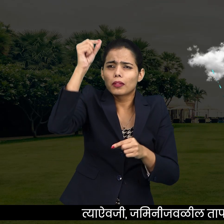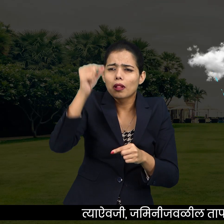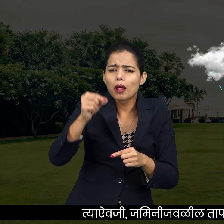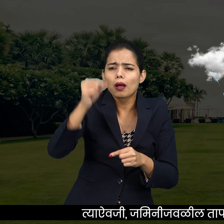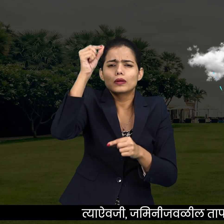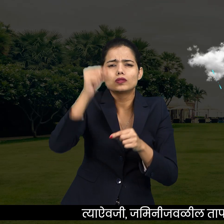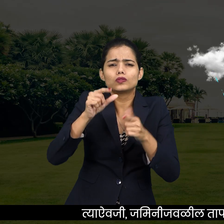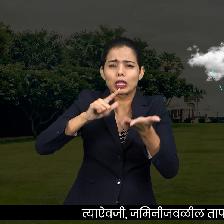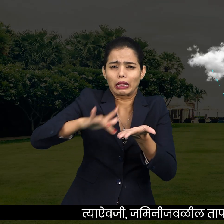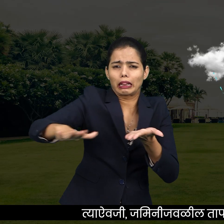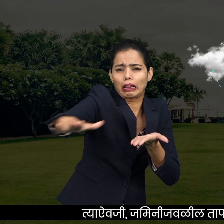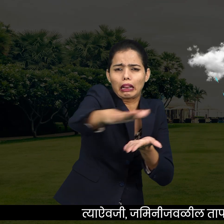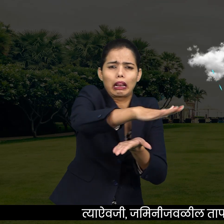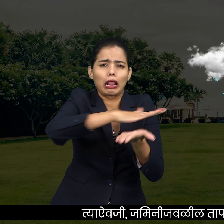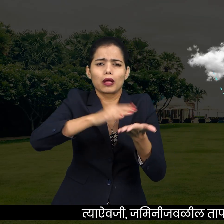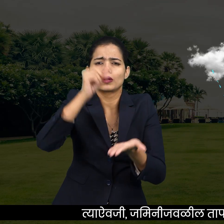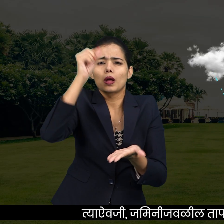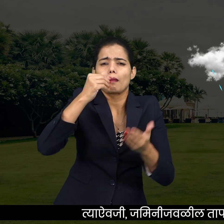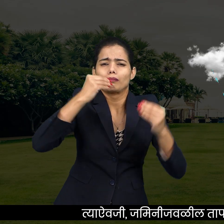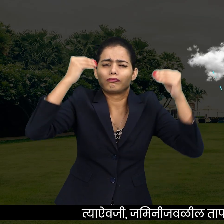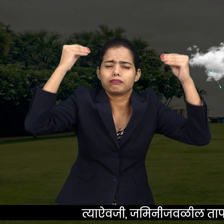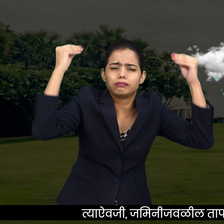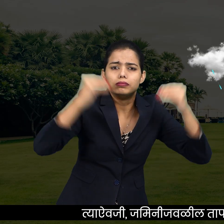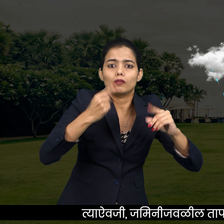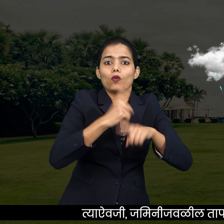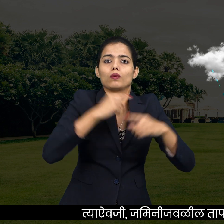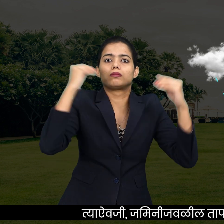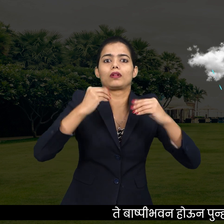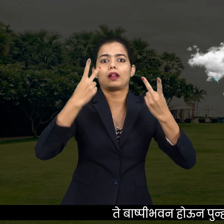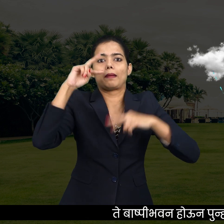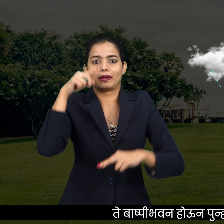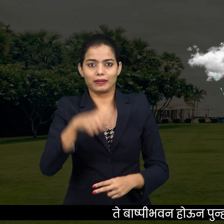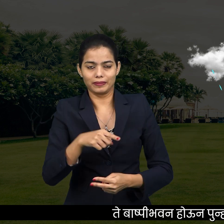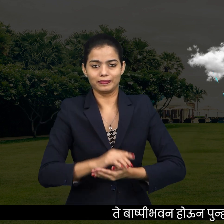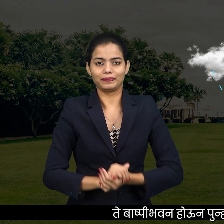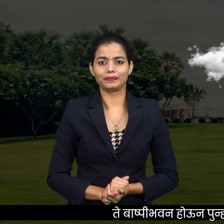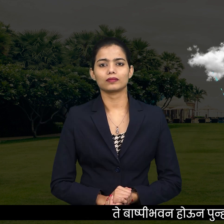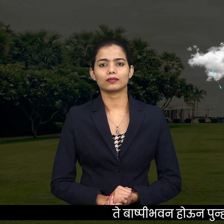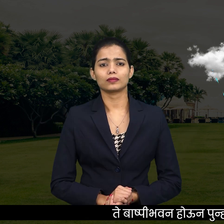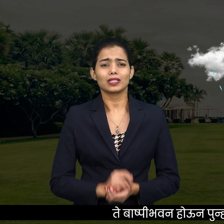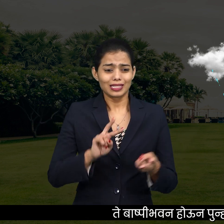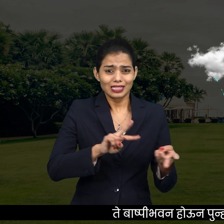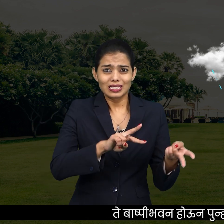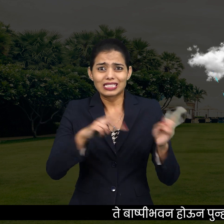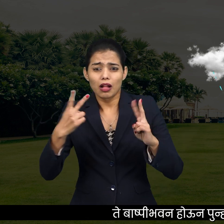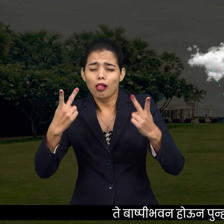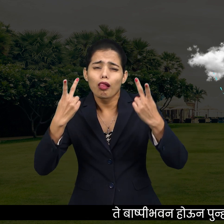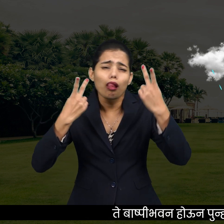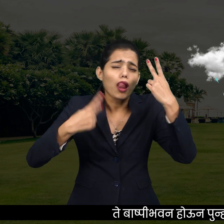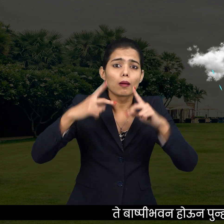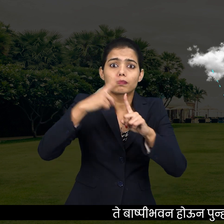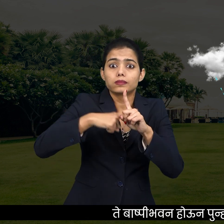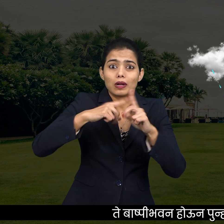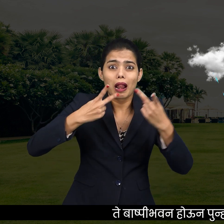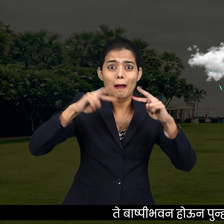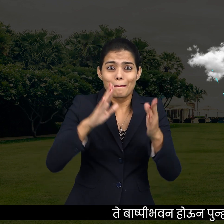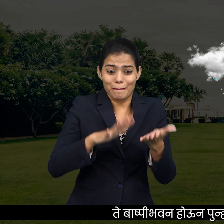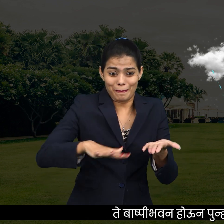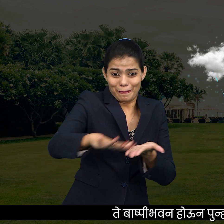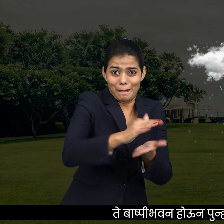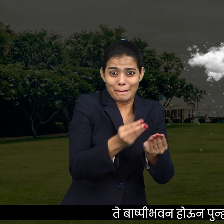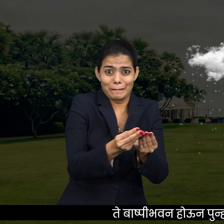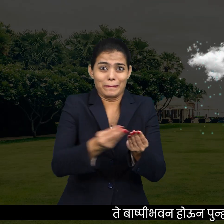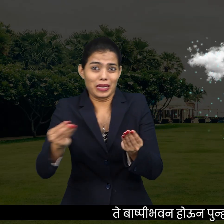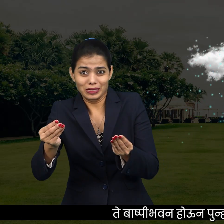त्याऐवजी जमिनीजवळील तापमान खूप जास्त असल्यामुळे ते बाष्पीभवन होऊन पुन्हा त्याच